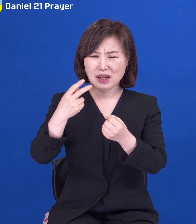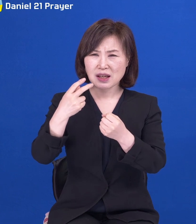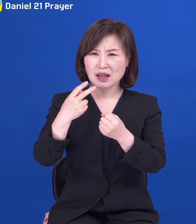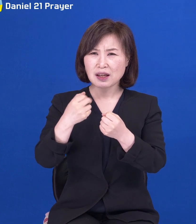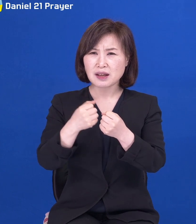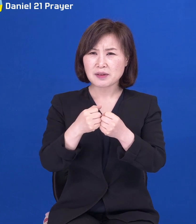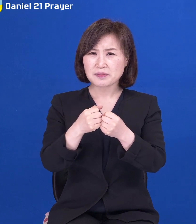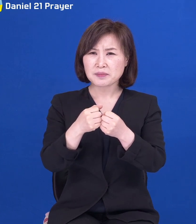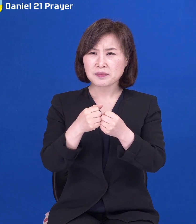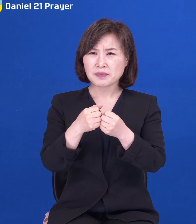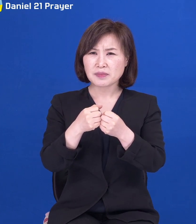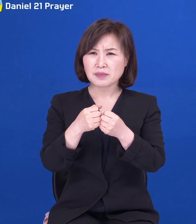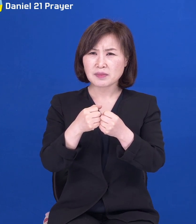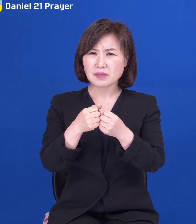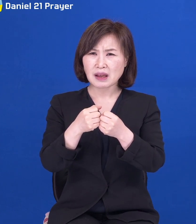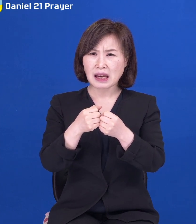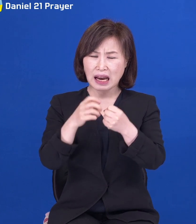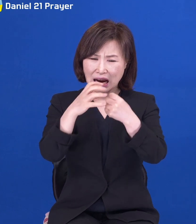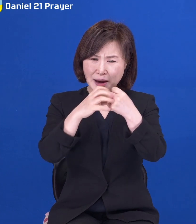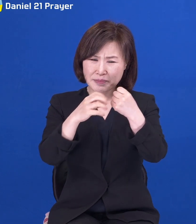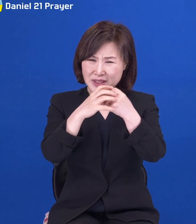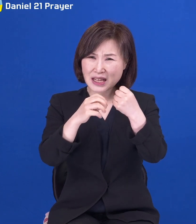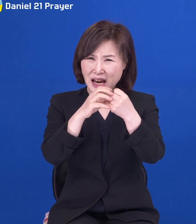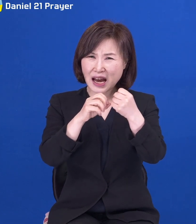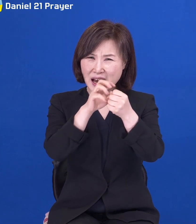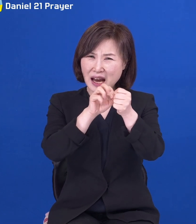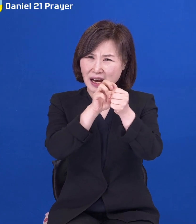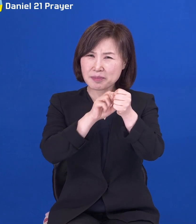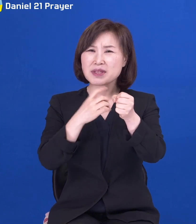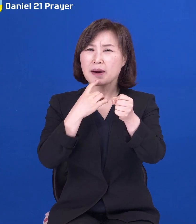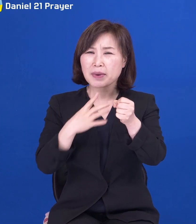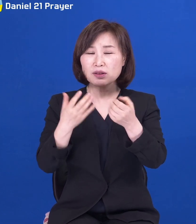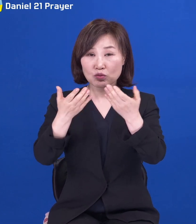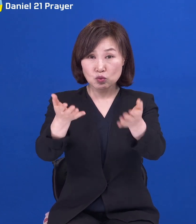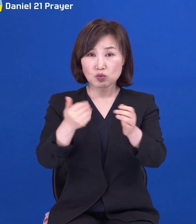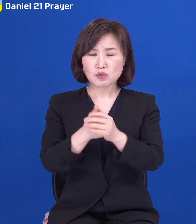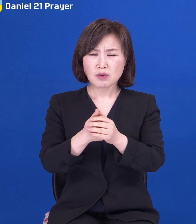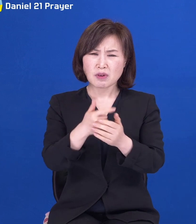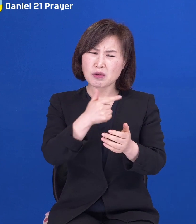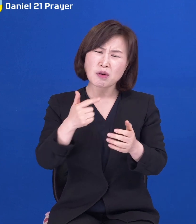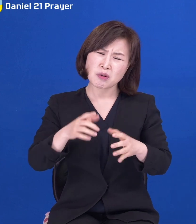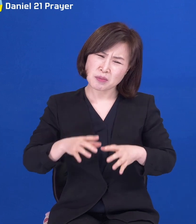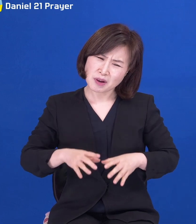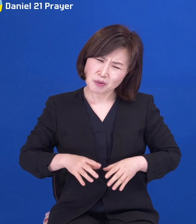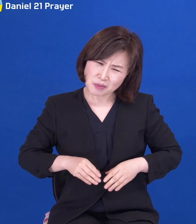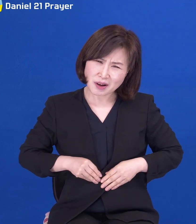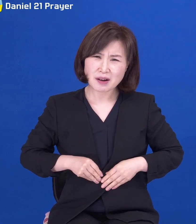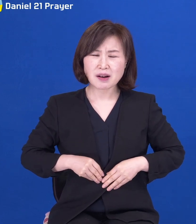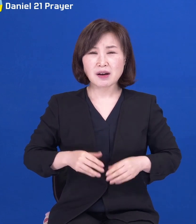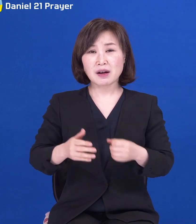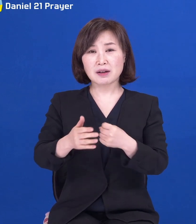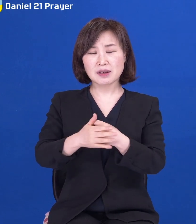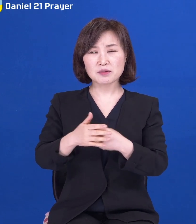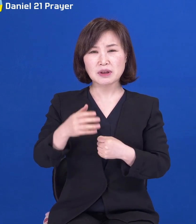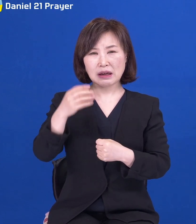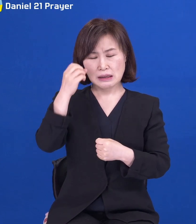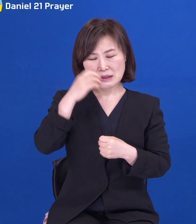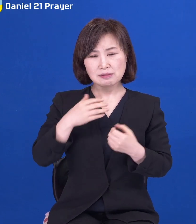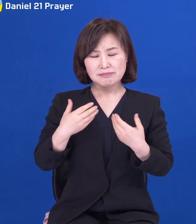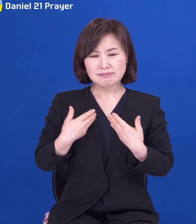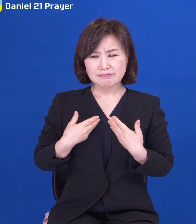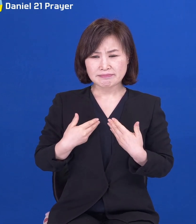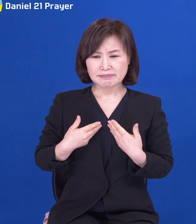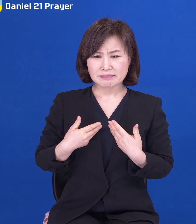밥을 주다 보니 감자철에는 감자만 거의 줘요. 그걸 받고 너무 배고파가지고 그래도 조용히 앉아서 보면 안 되니까